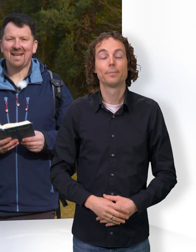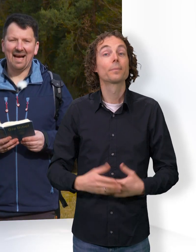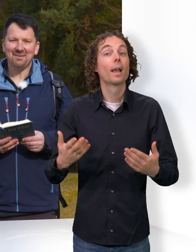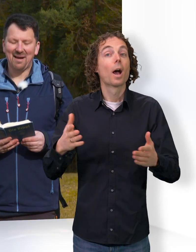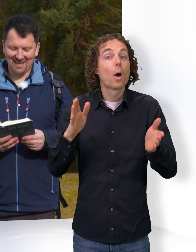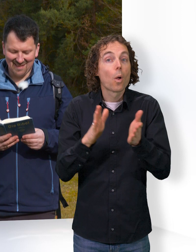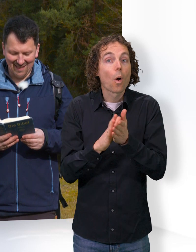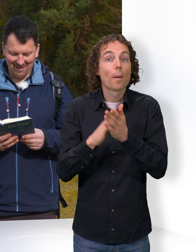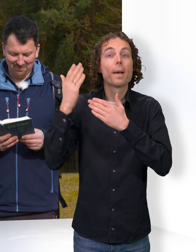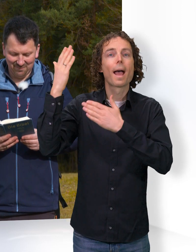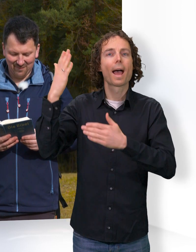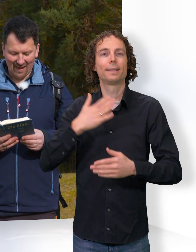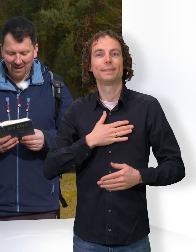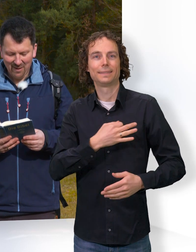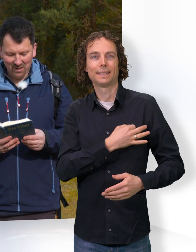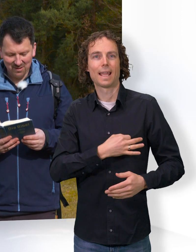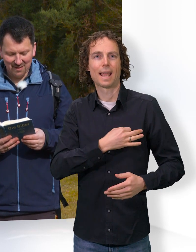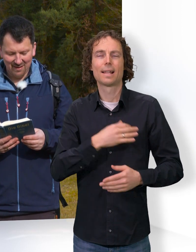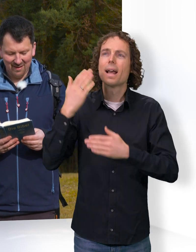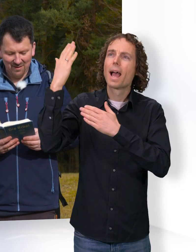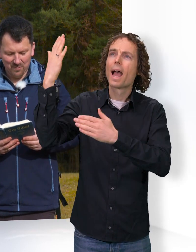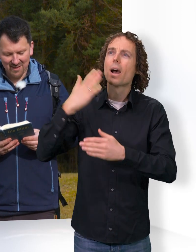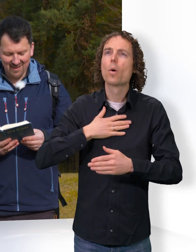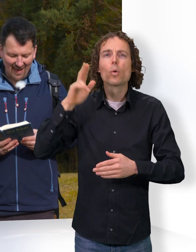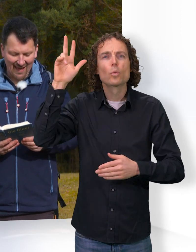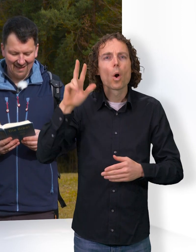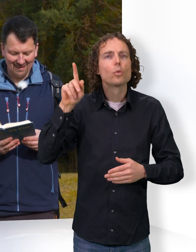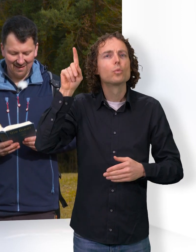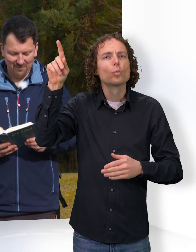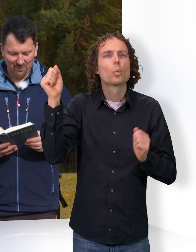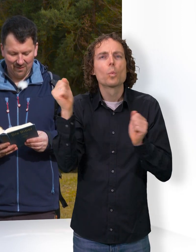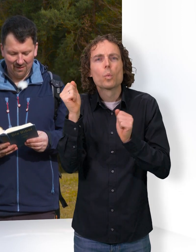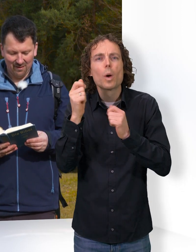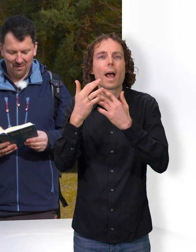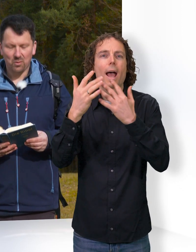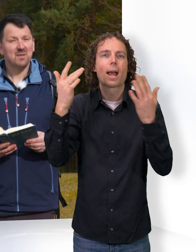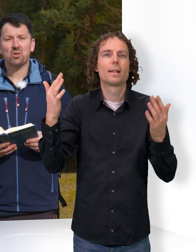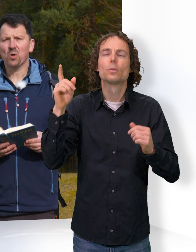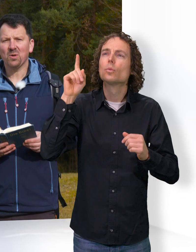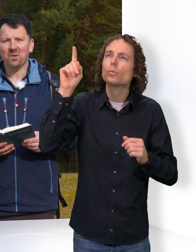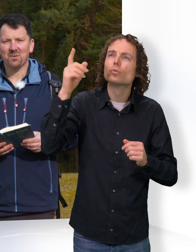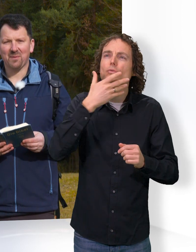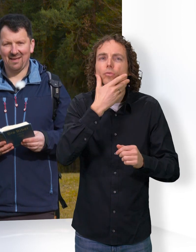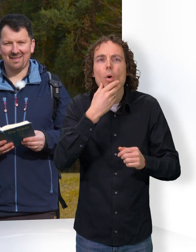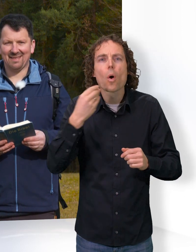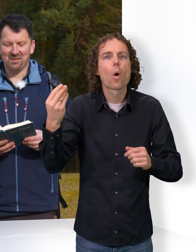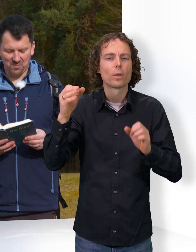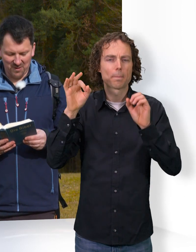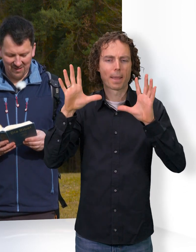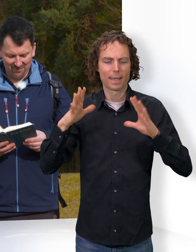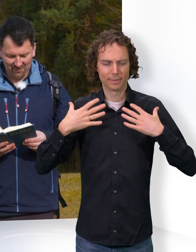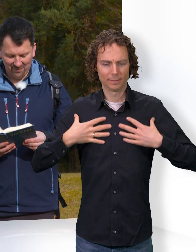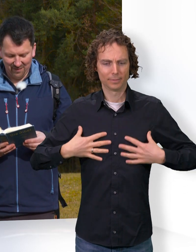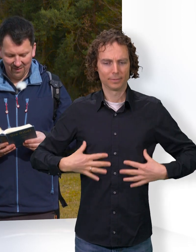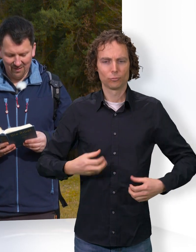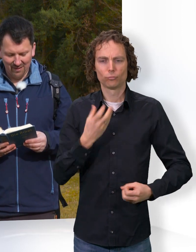Lobe den Herrn, meine Seele. Herr, mein Gott, du bist sehr herrlich. Du bist schön und prächtig